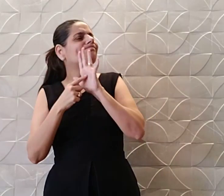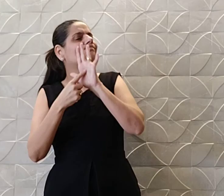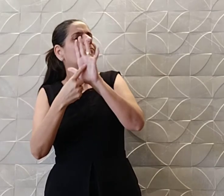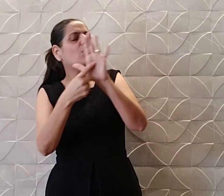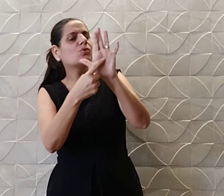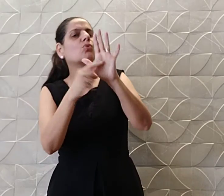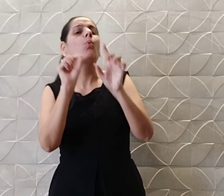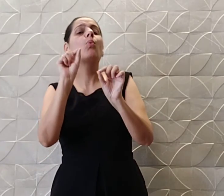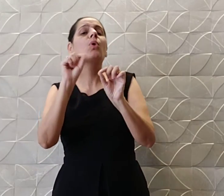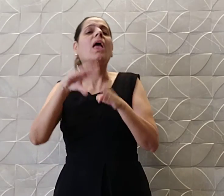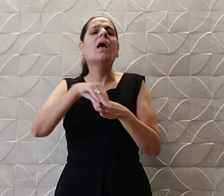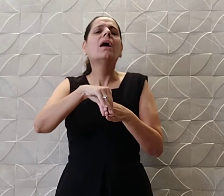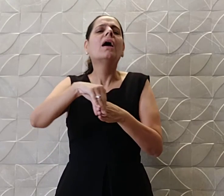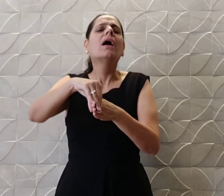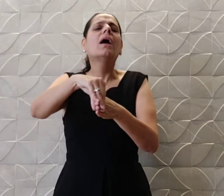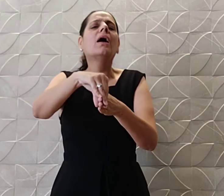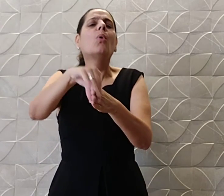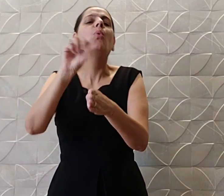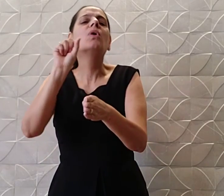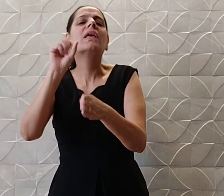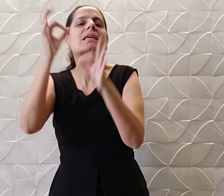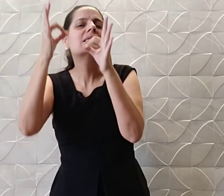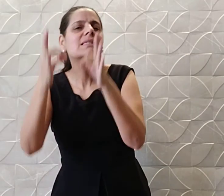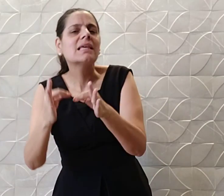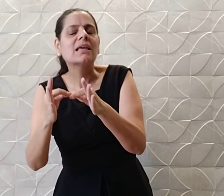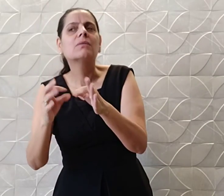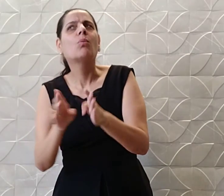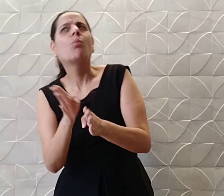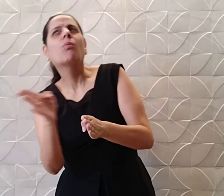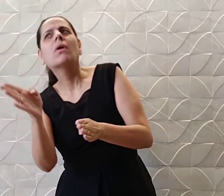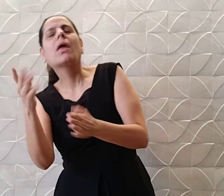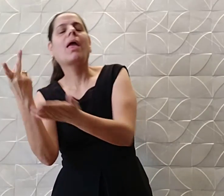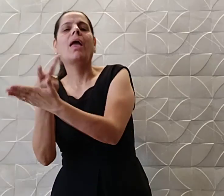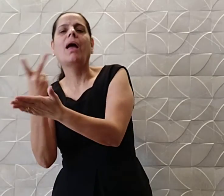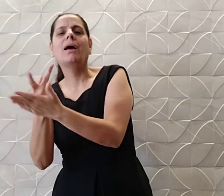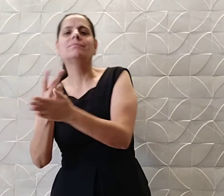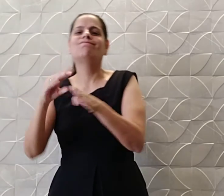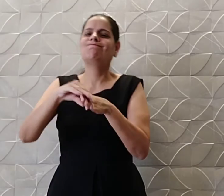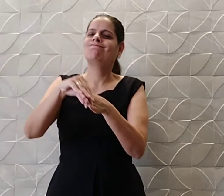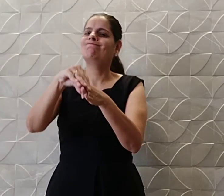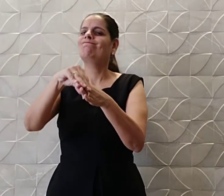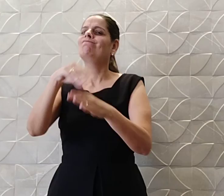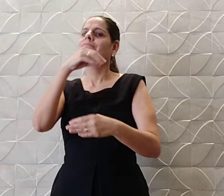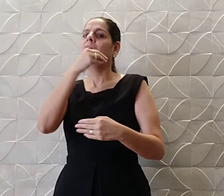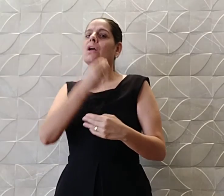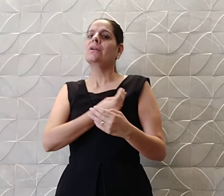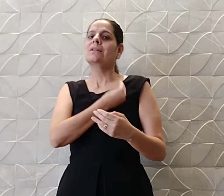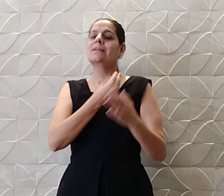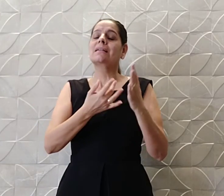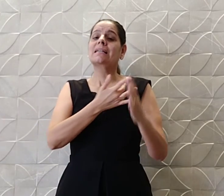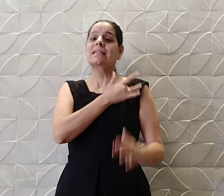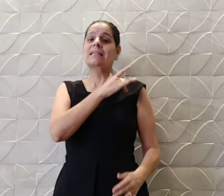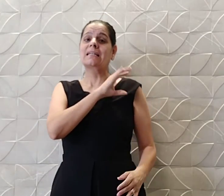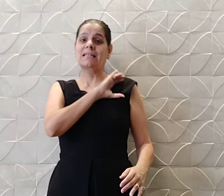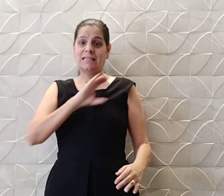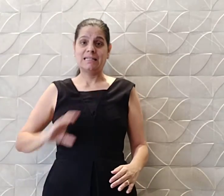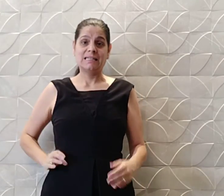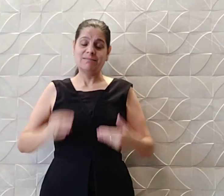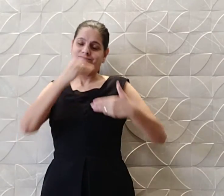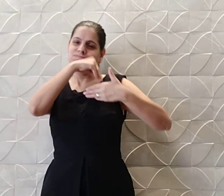fazer e nos alertando sobre as coisas erradas a não se fazer. Este é o governo